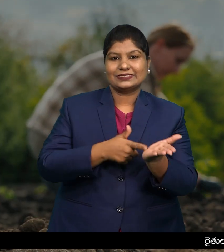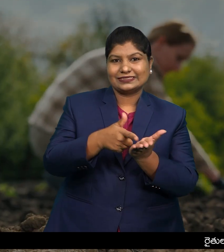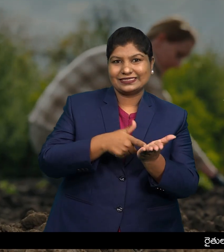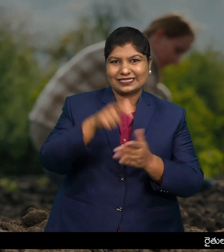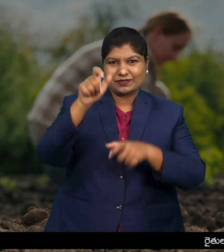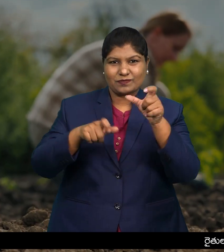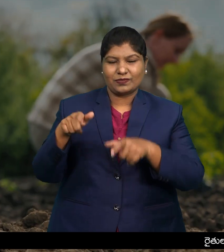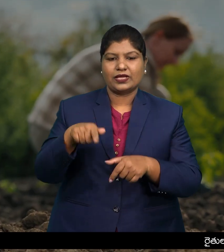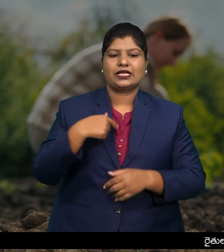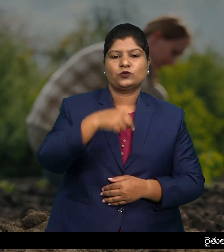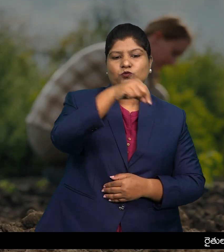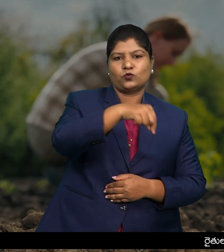వేస్తారు.